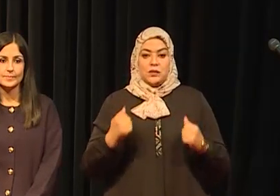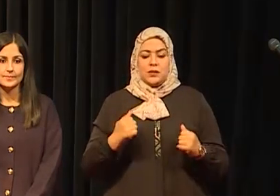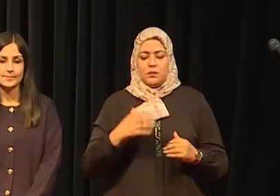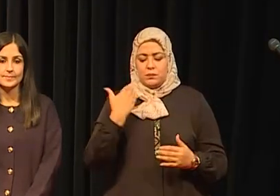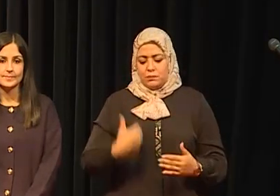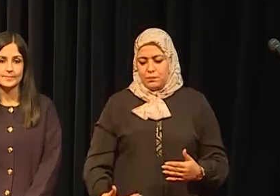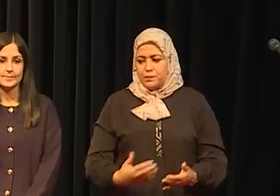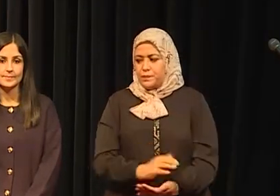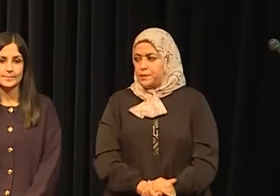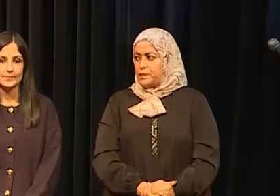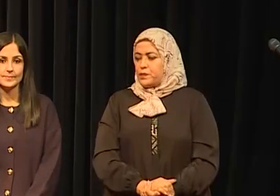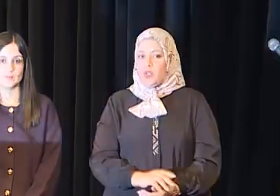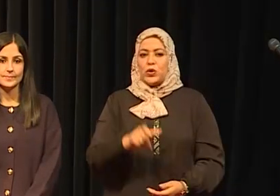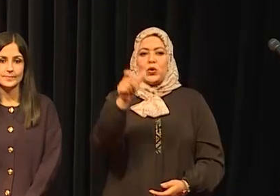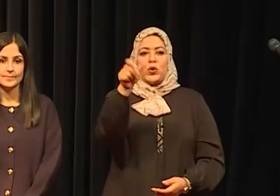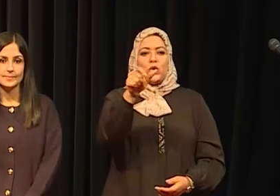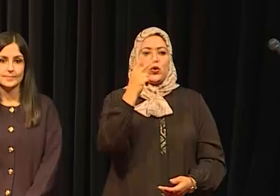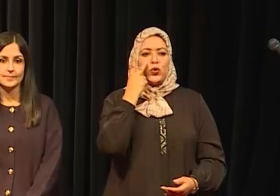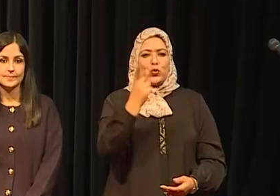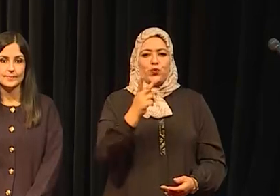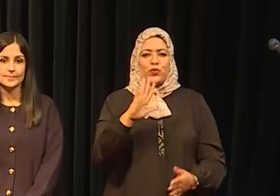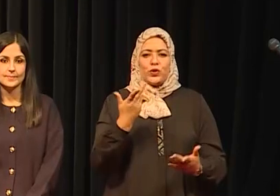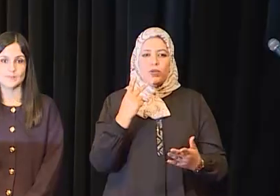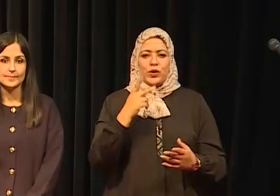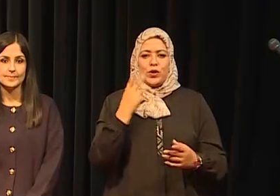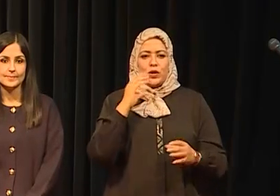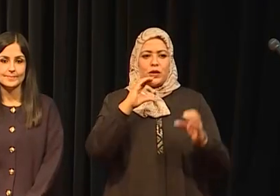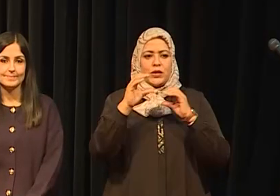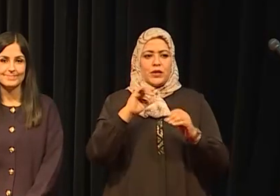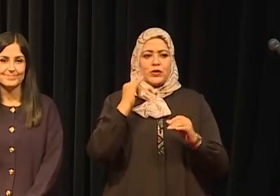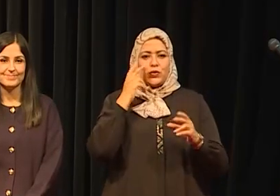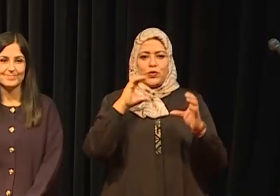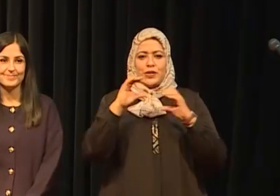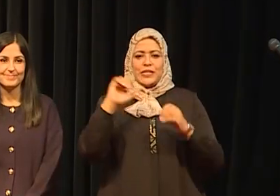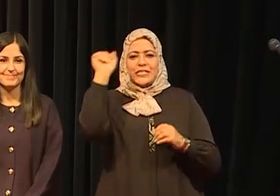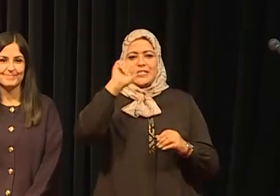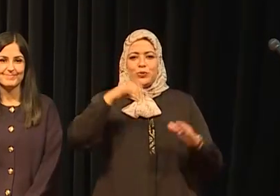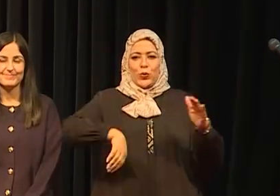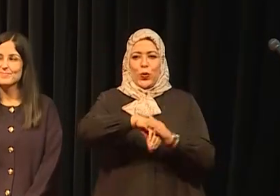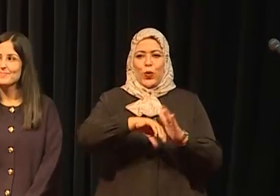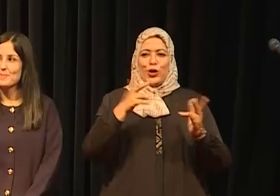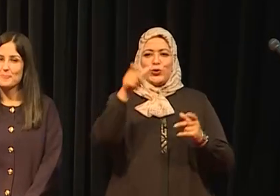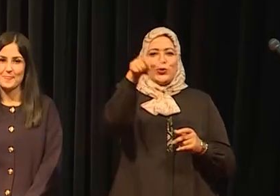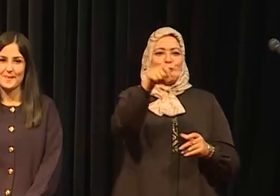سليمة. شكون فيكم يشوف المقابلة نهار السبت؟